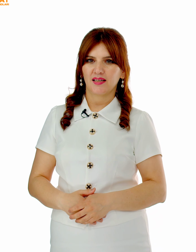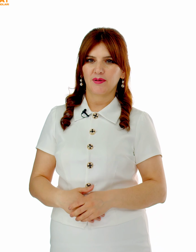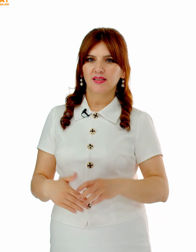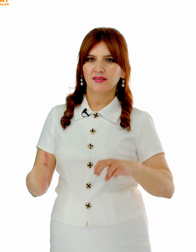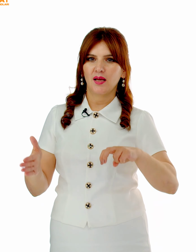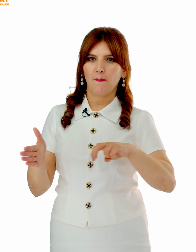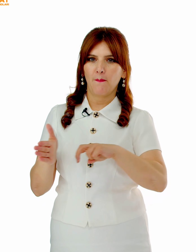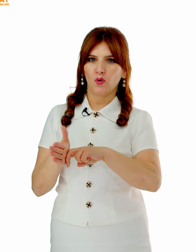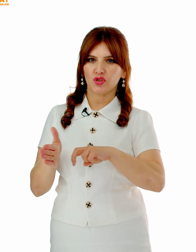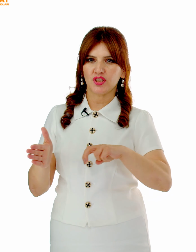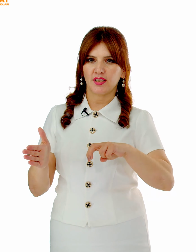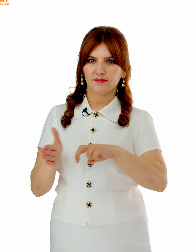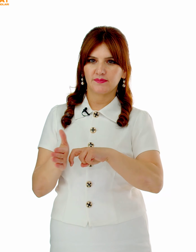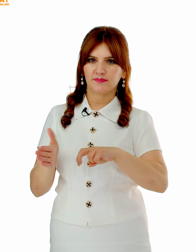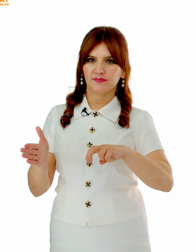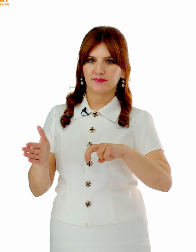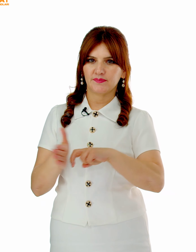Qaytaraman. Pochta.